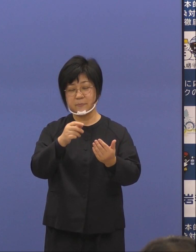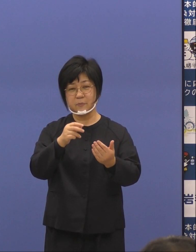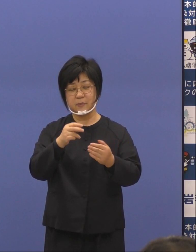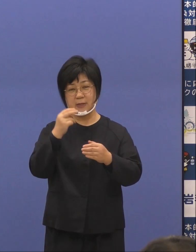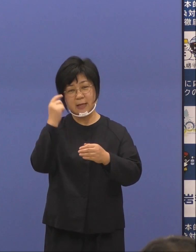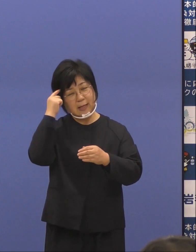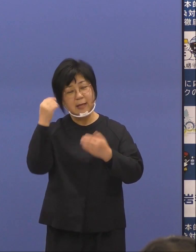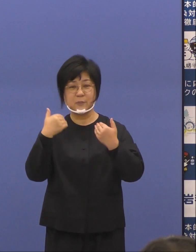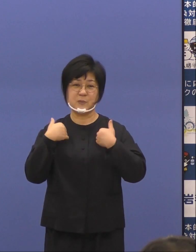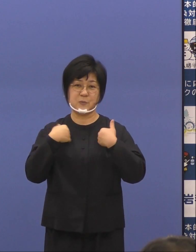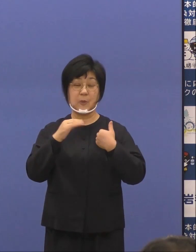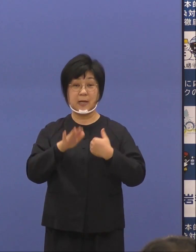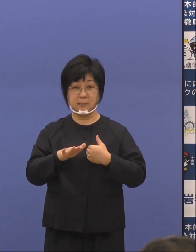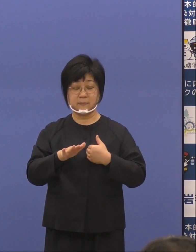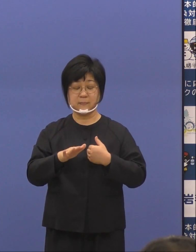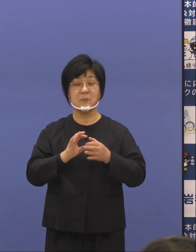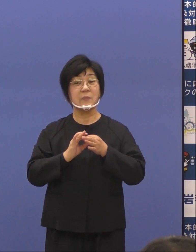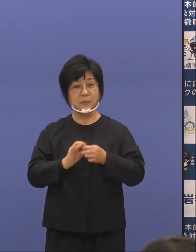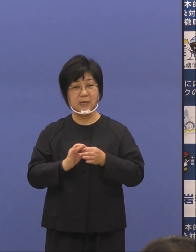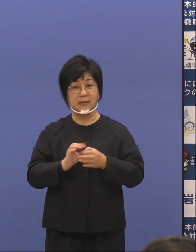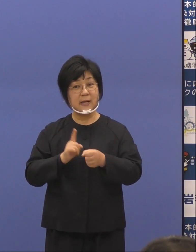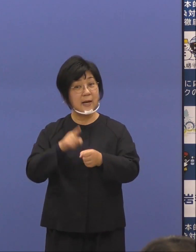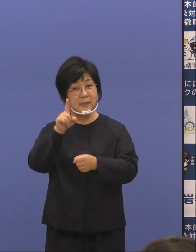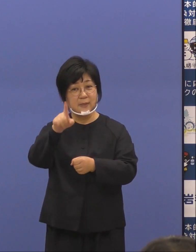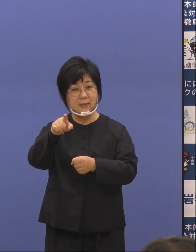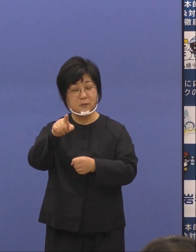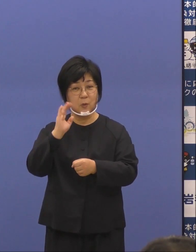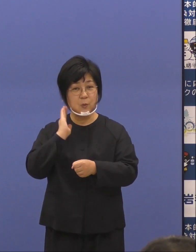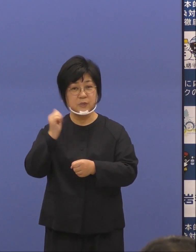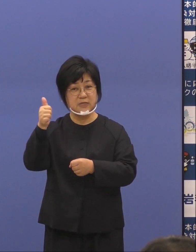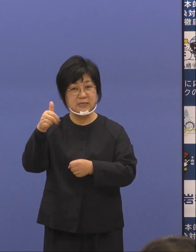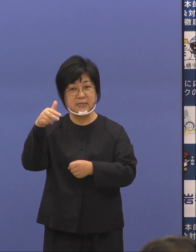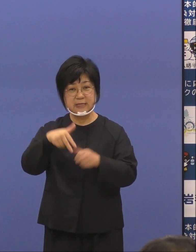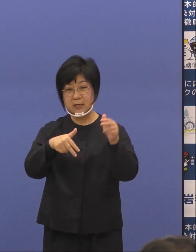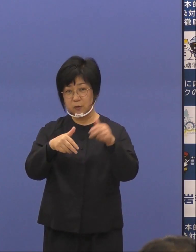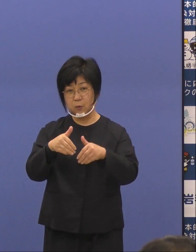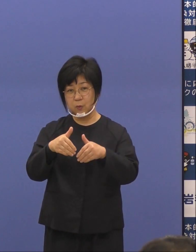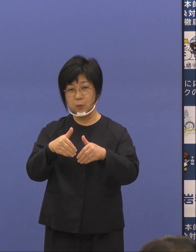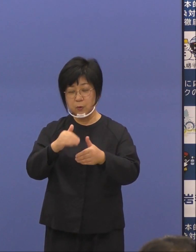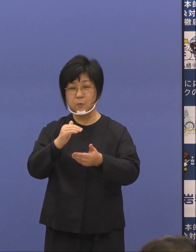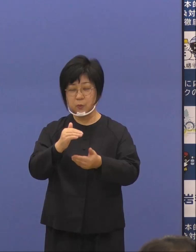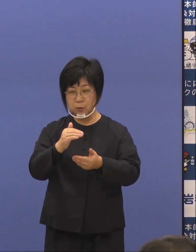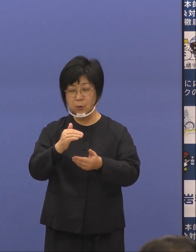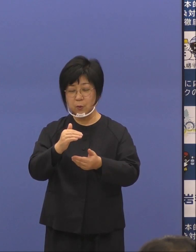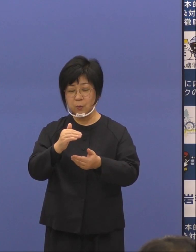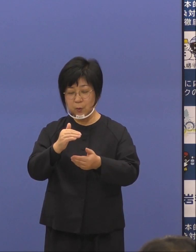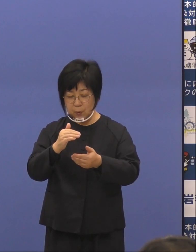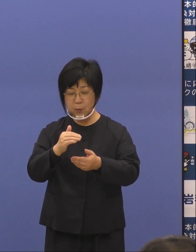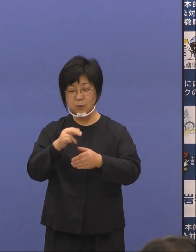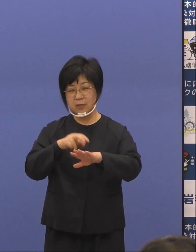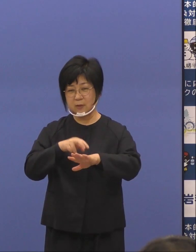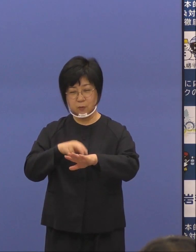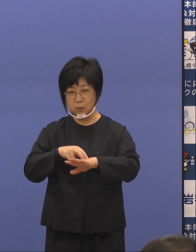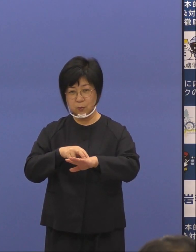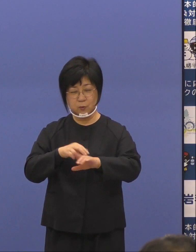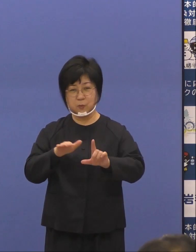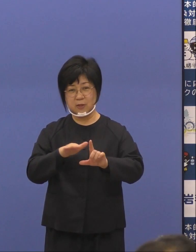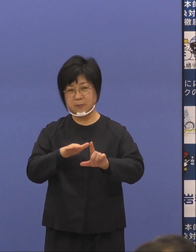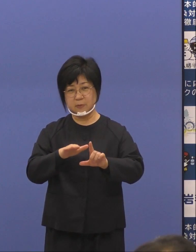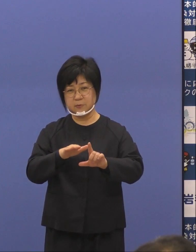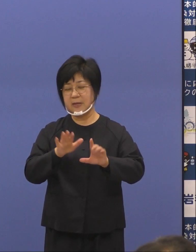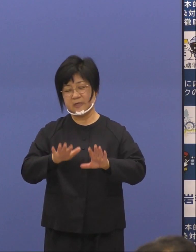の岩手県知事選挙っていうのはまだそういう検討とか評価とかできる段階にはないと思います。